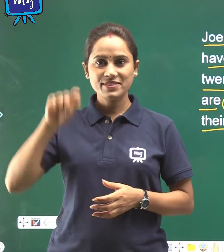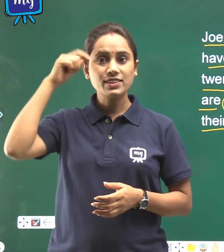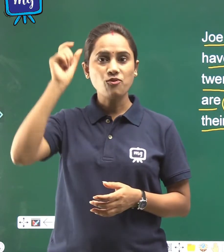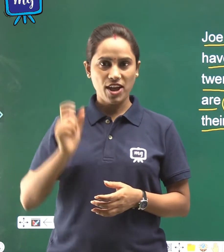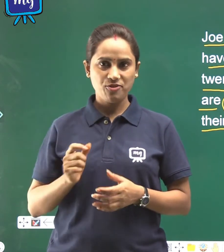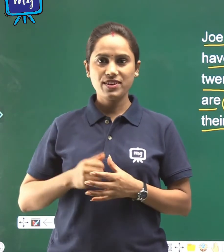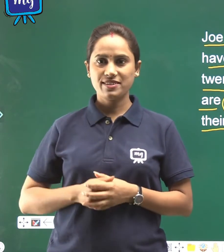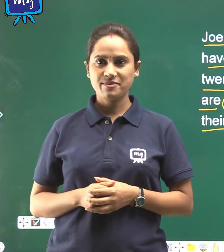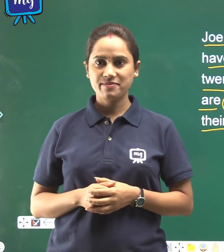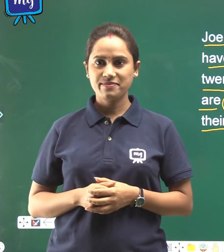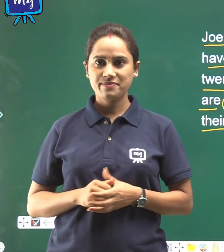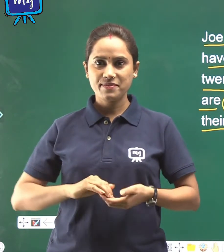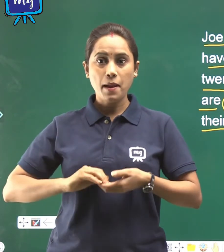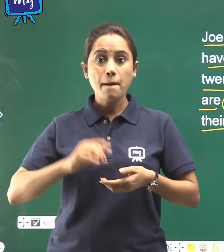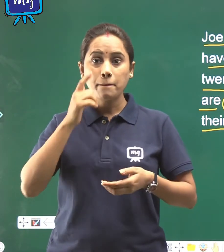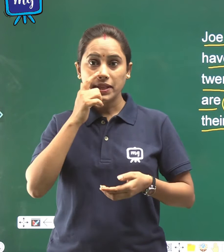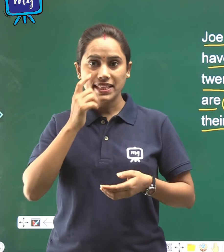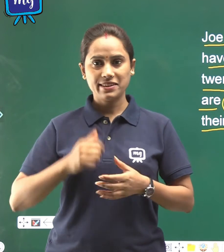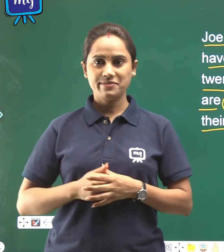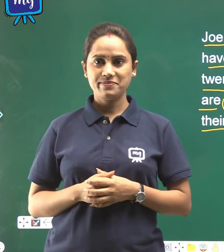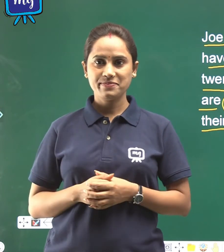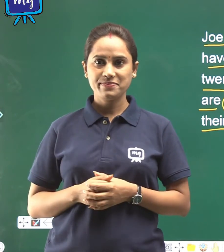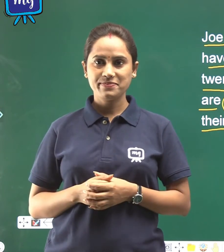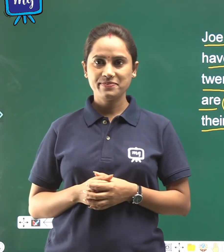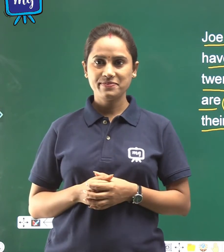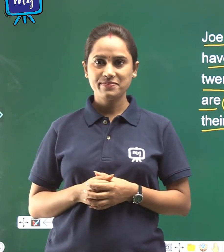wife, पत्नी,